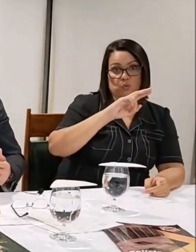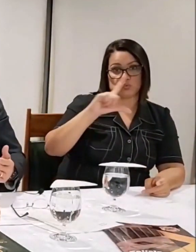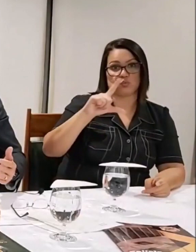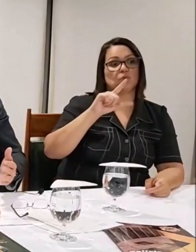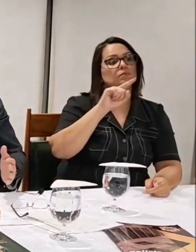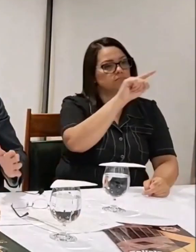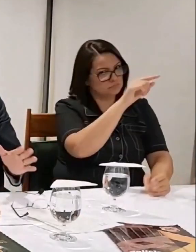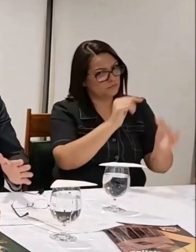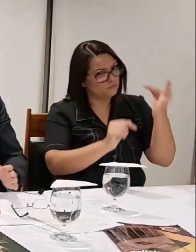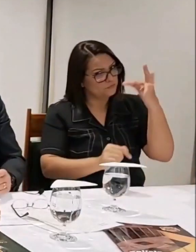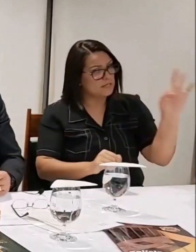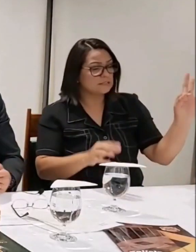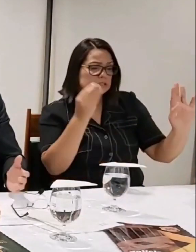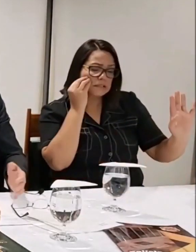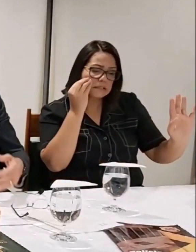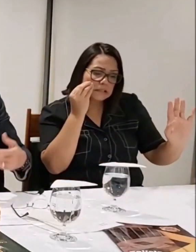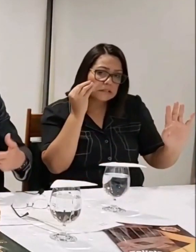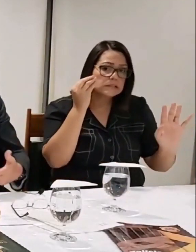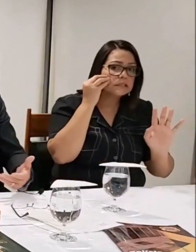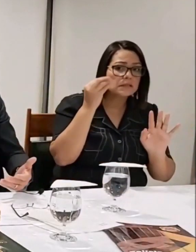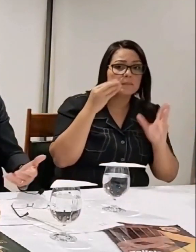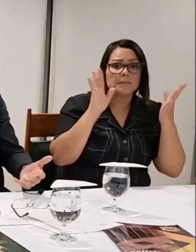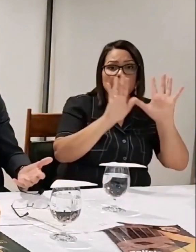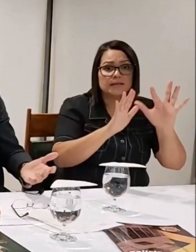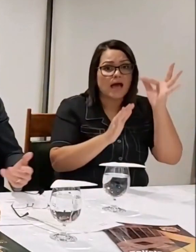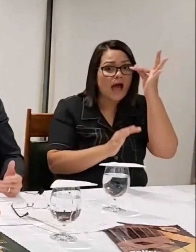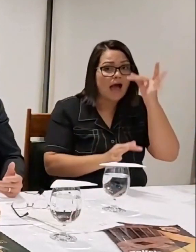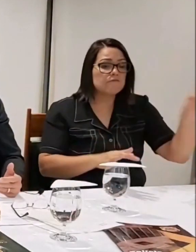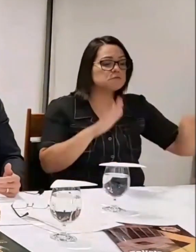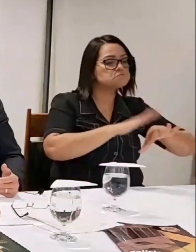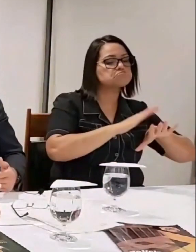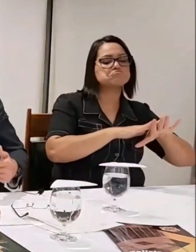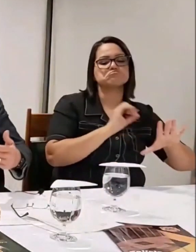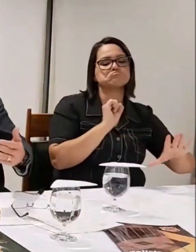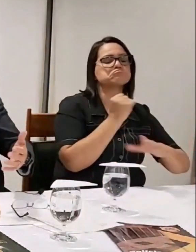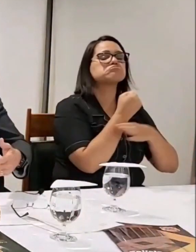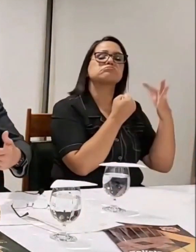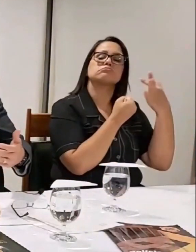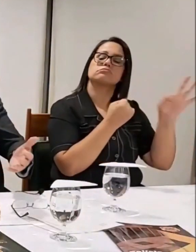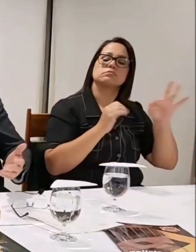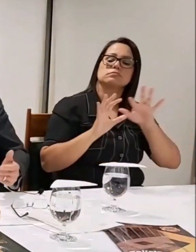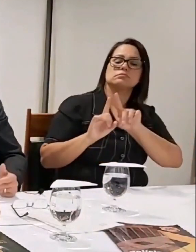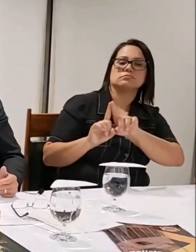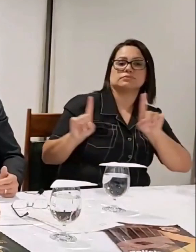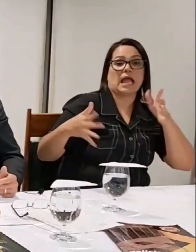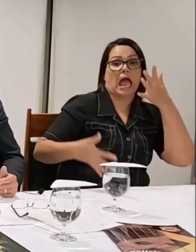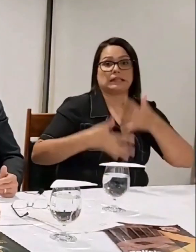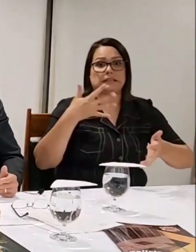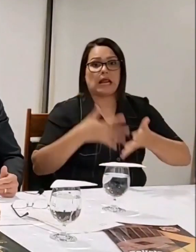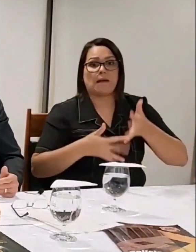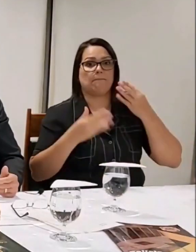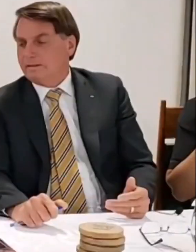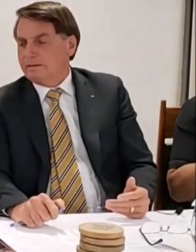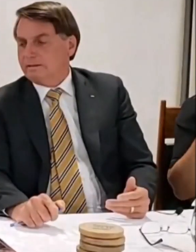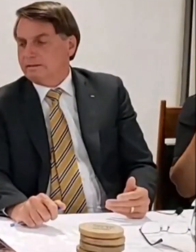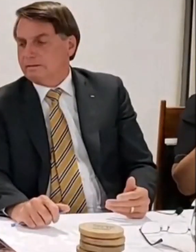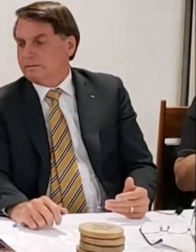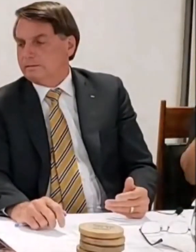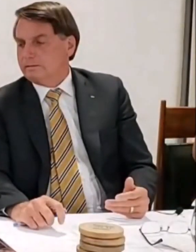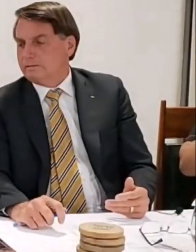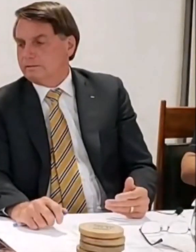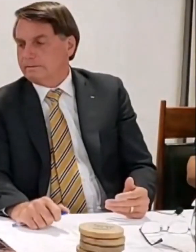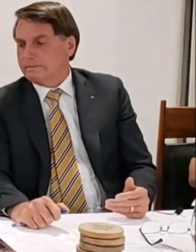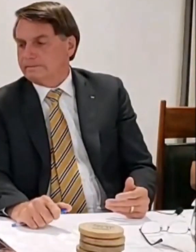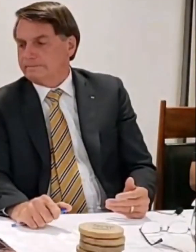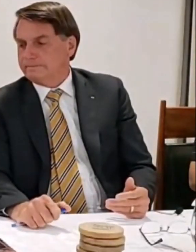possível, mas a França, em defesa própria, né, ela nos atrapalha tocante isso aí. A fala